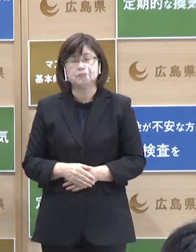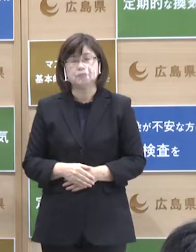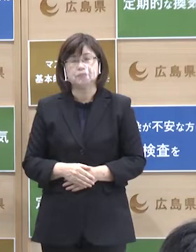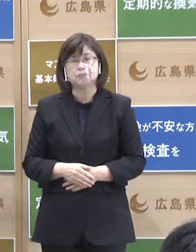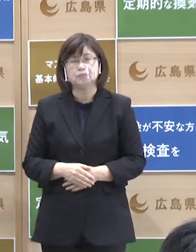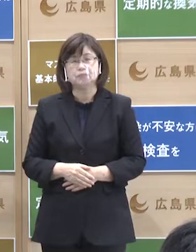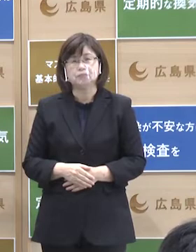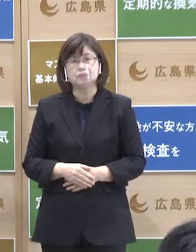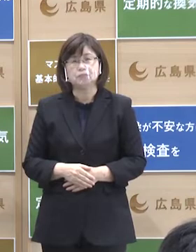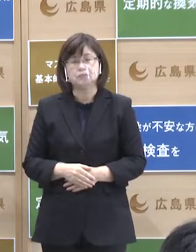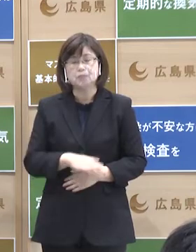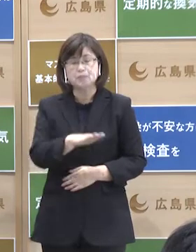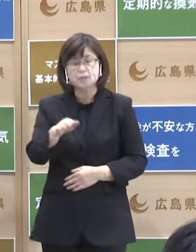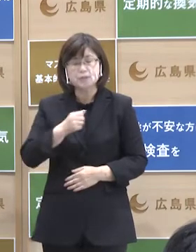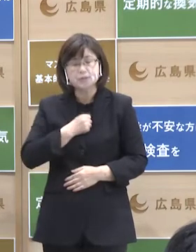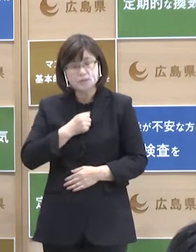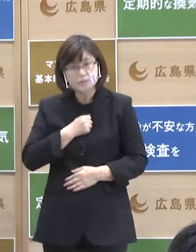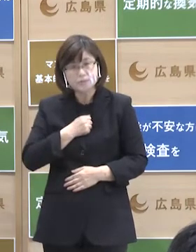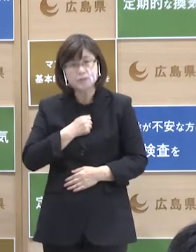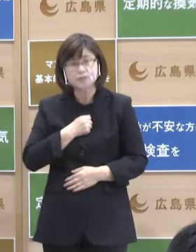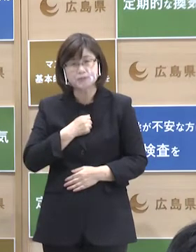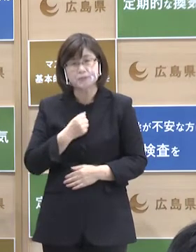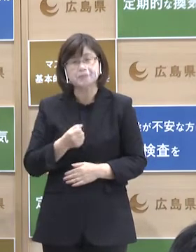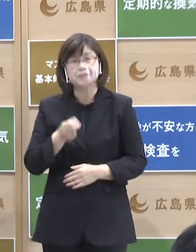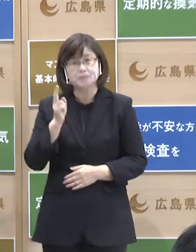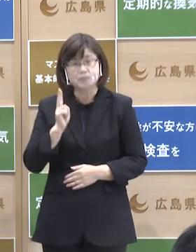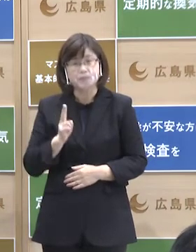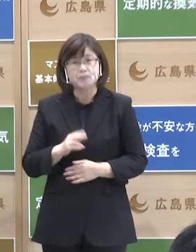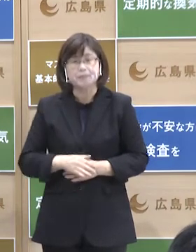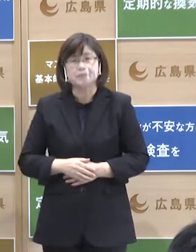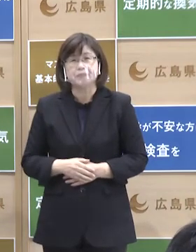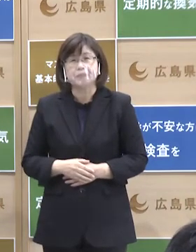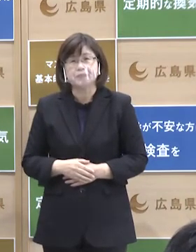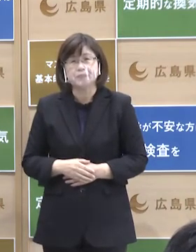またこれもご承知の通りですが、4ページの方で